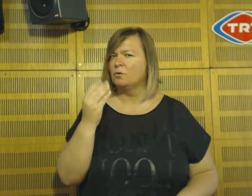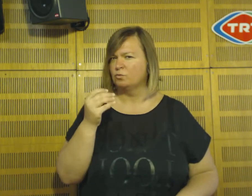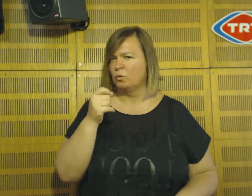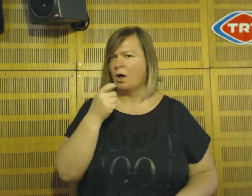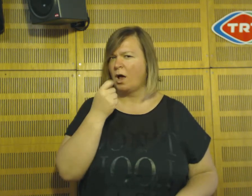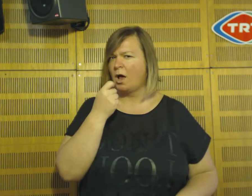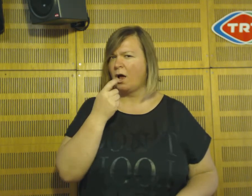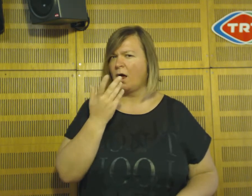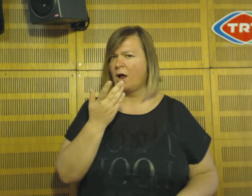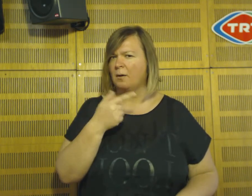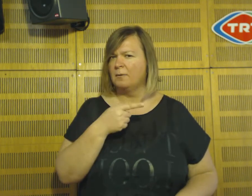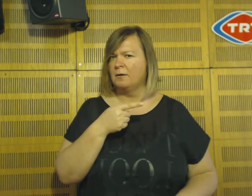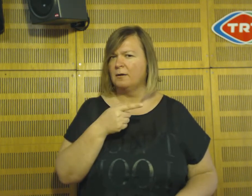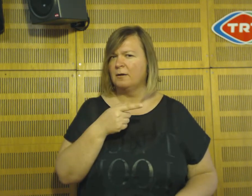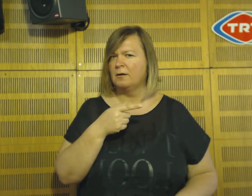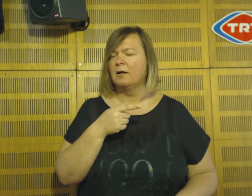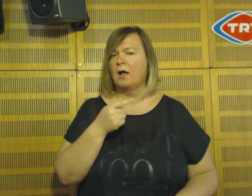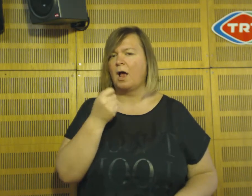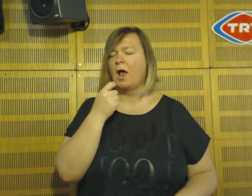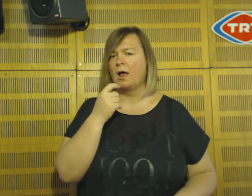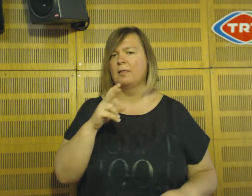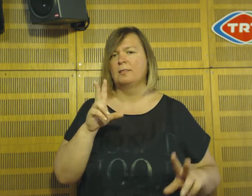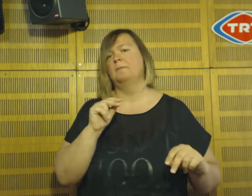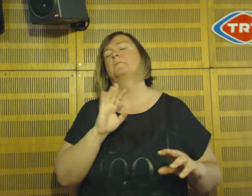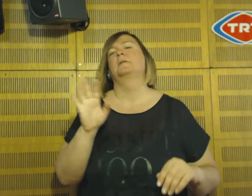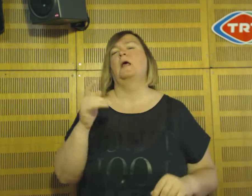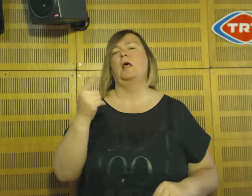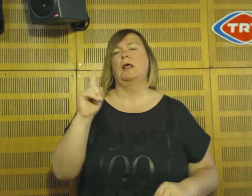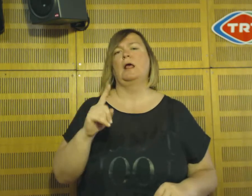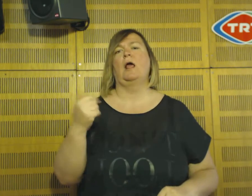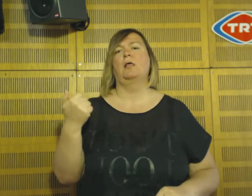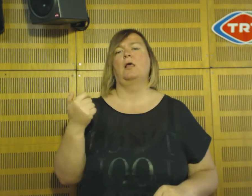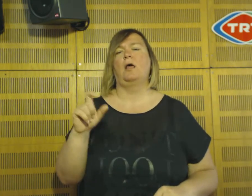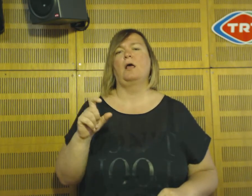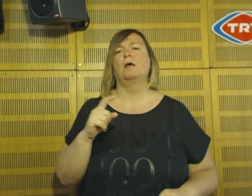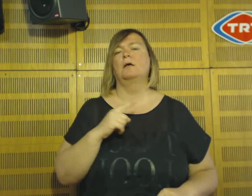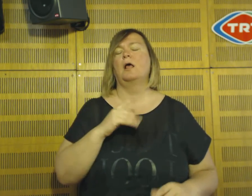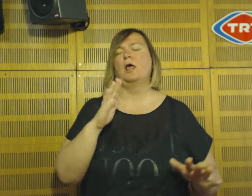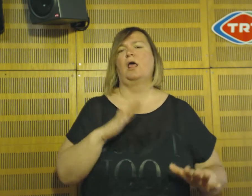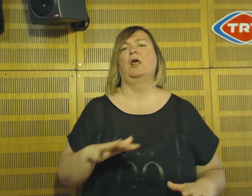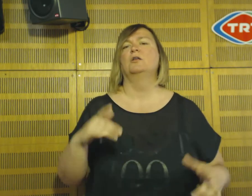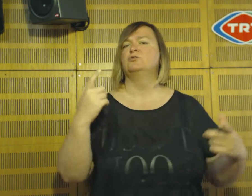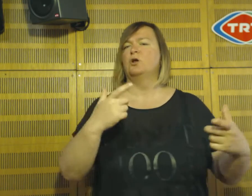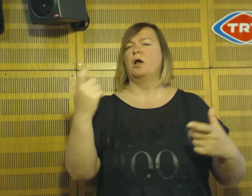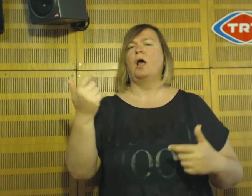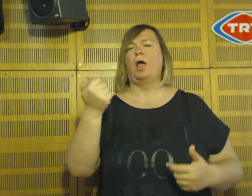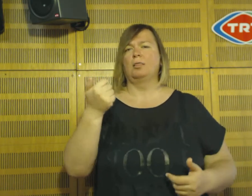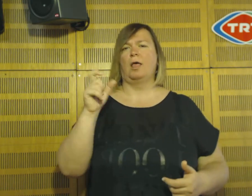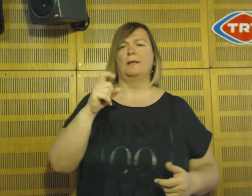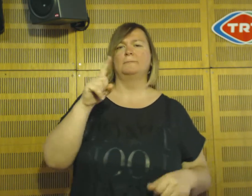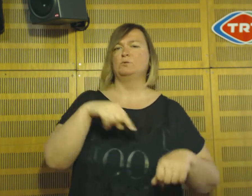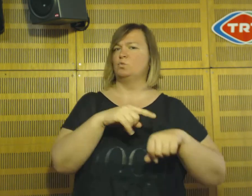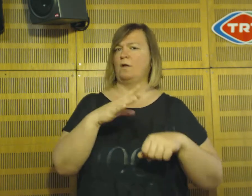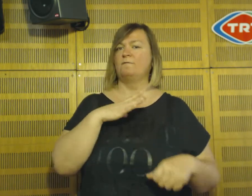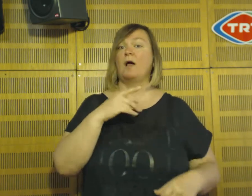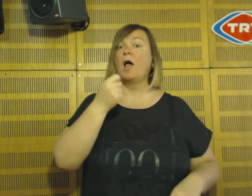Ankara'da kaydedildiniz. Ankara tamamlandı. İlk 6 aylık her şehirde 6 aylık bir süremiz var. Ankara'yı